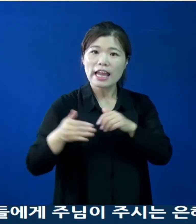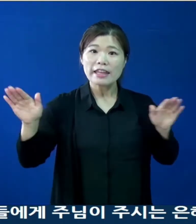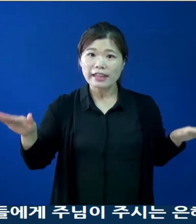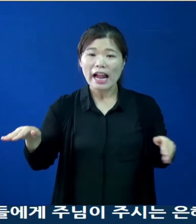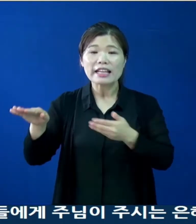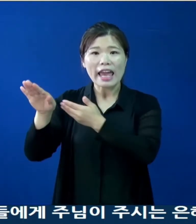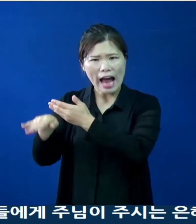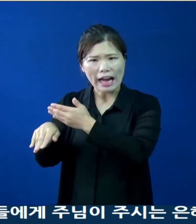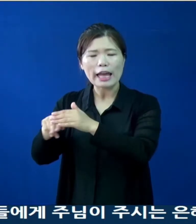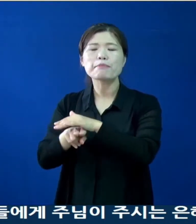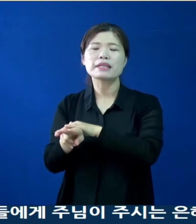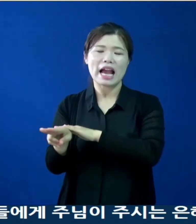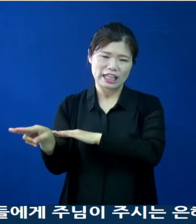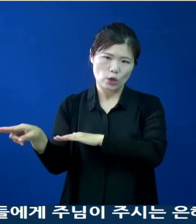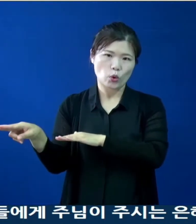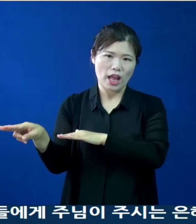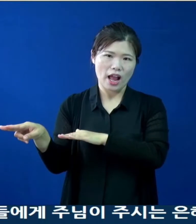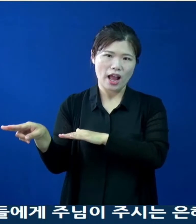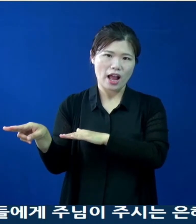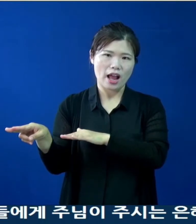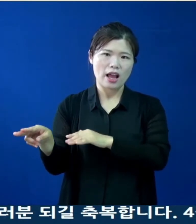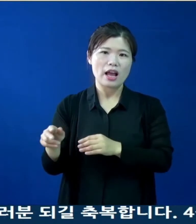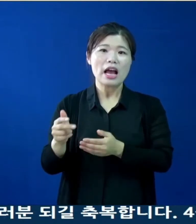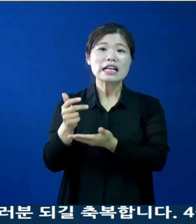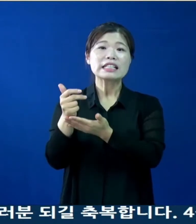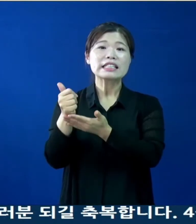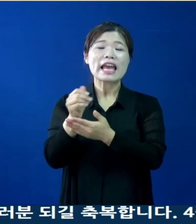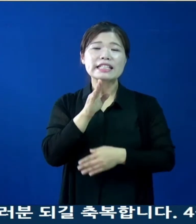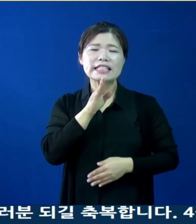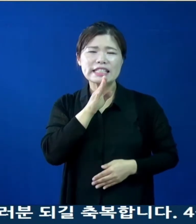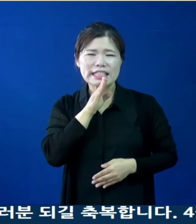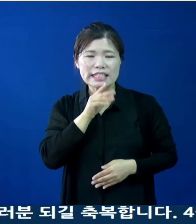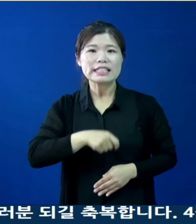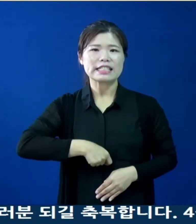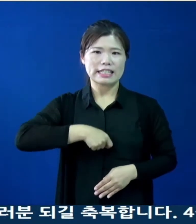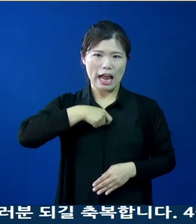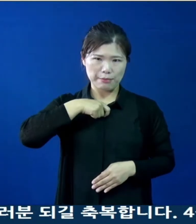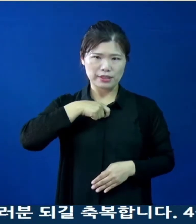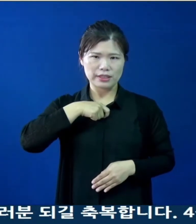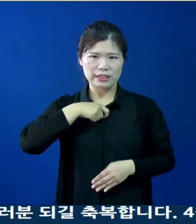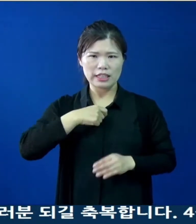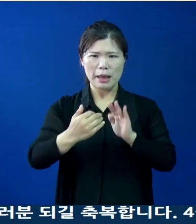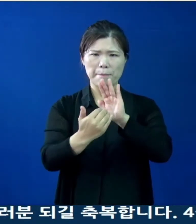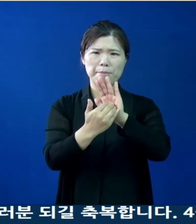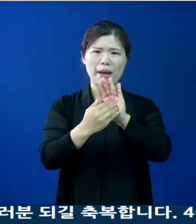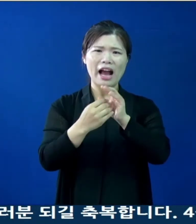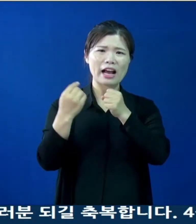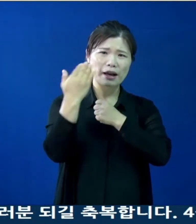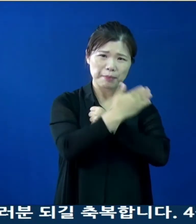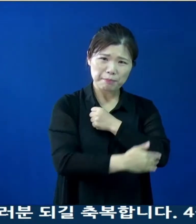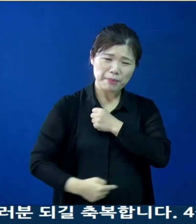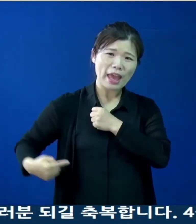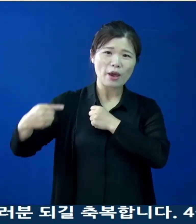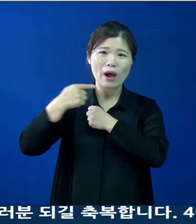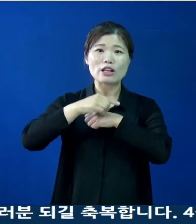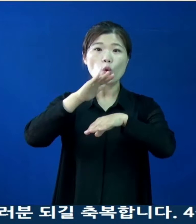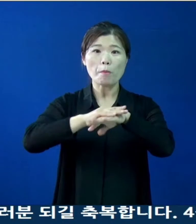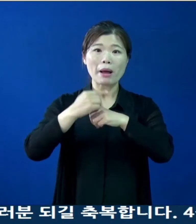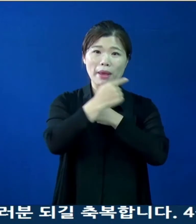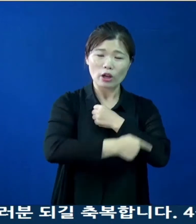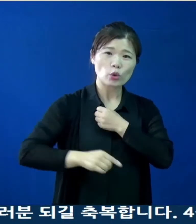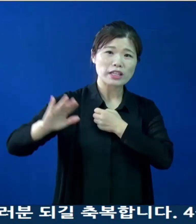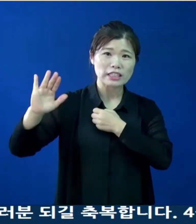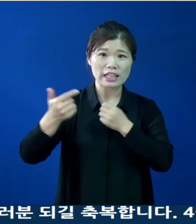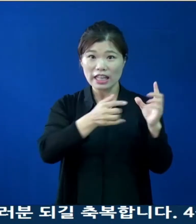아래 피하리로다. 그의 진실함은 방패와 손방패가 되시나니 계속 너는 밤에